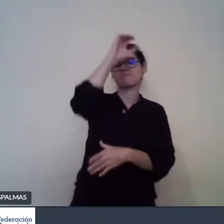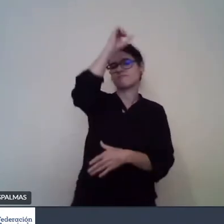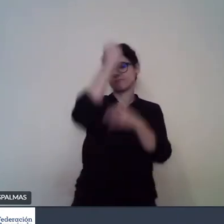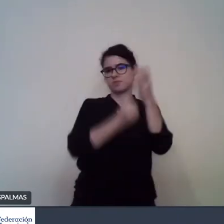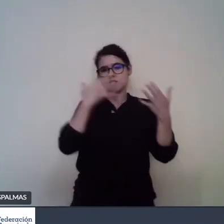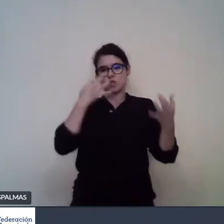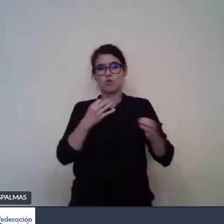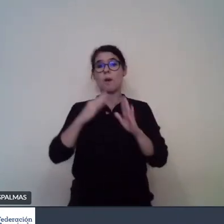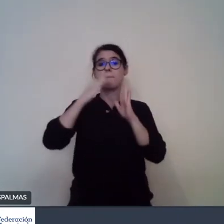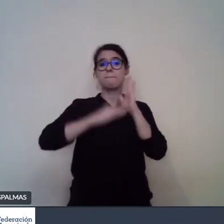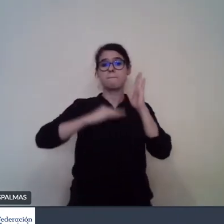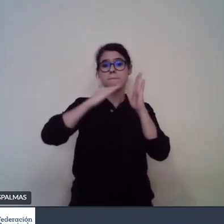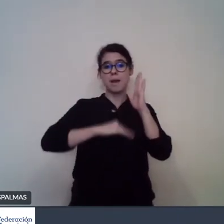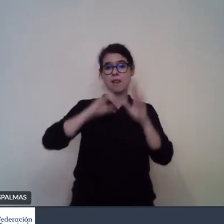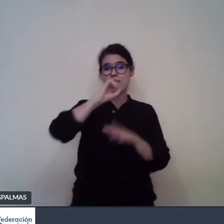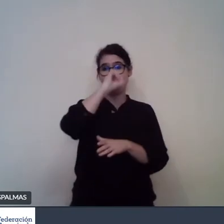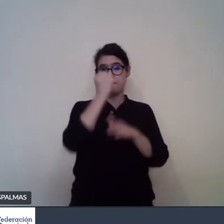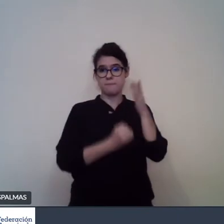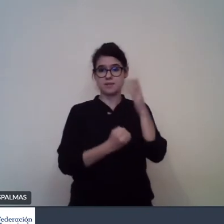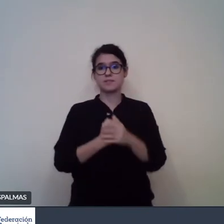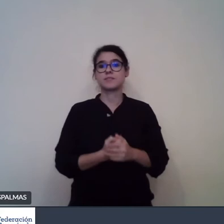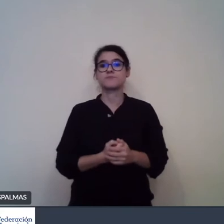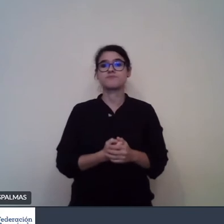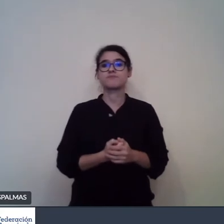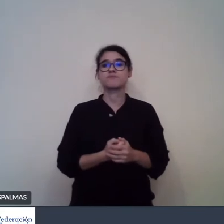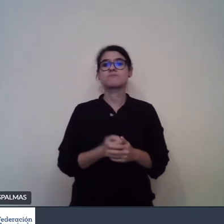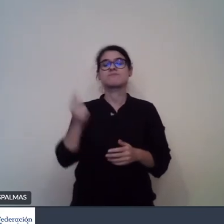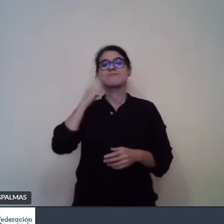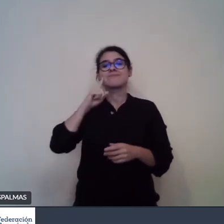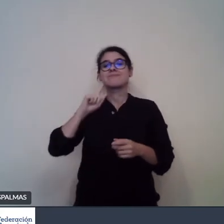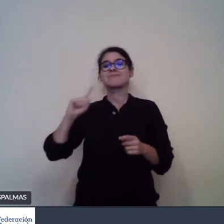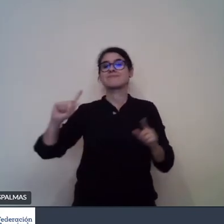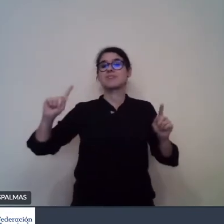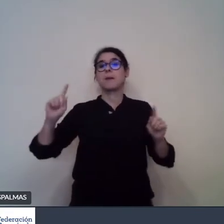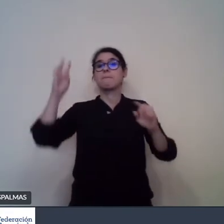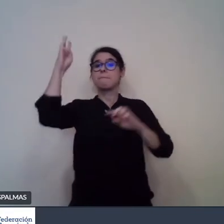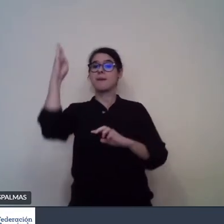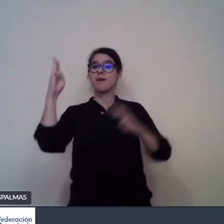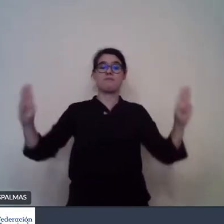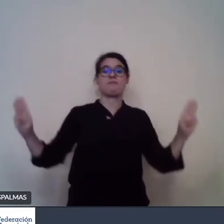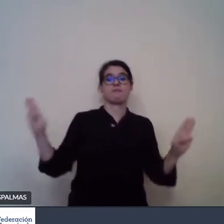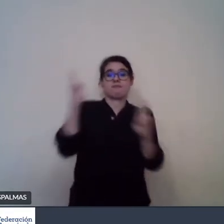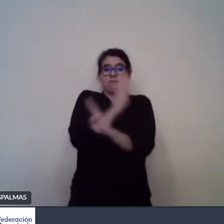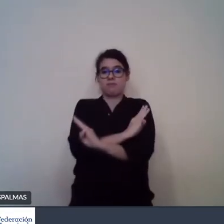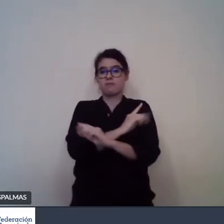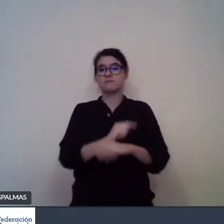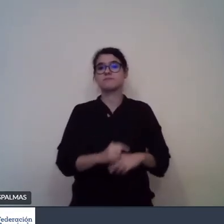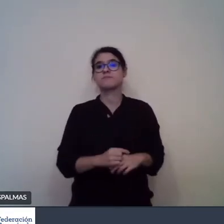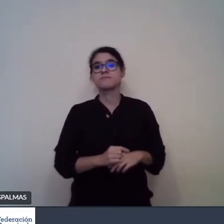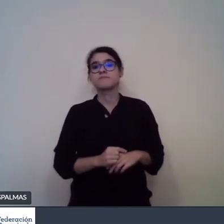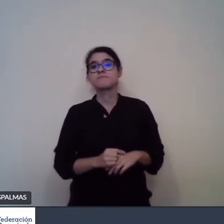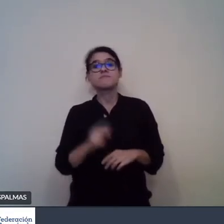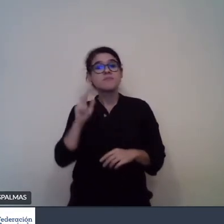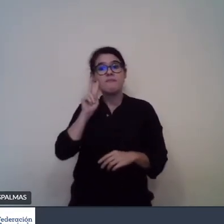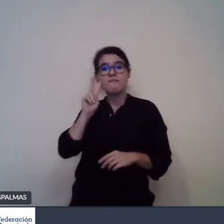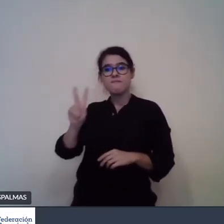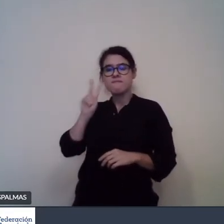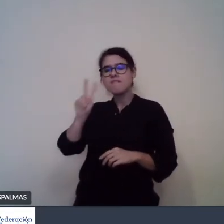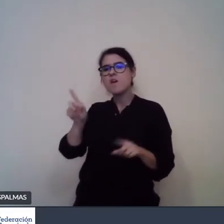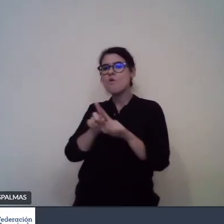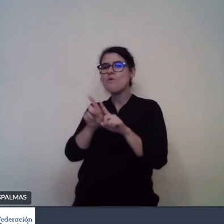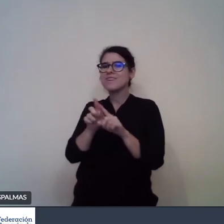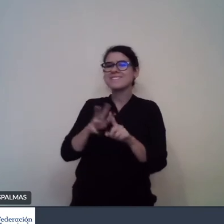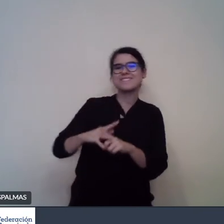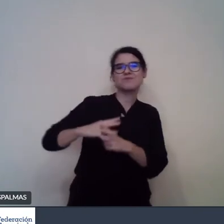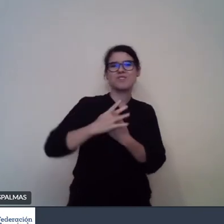Intercambio de pivots. Safe screen para Valde para ir a poste bajo. En esta situación, en esta ocasión, lo utiliza para bloquear a Sermadini